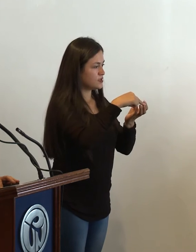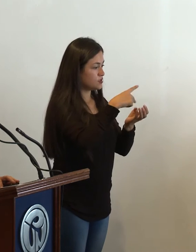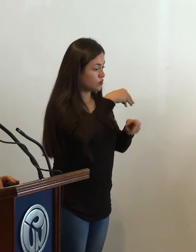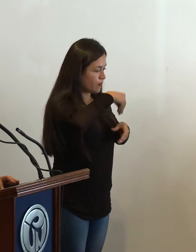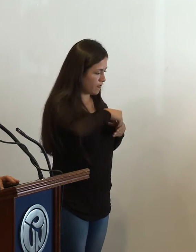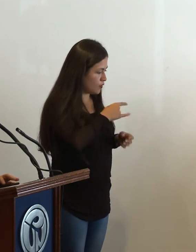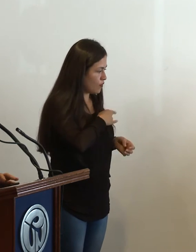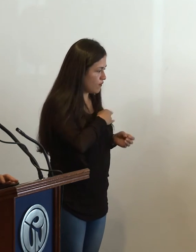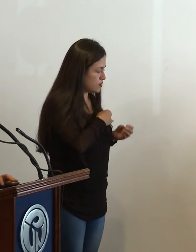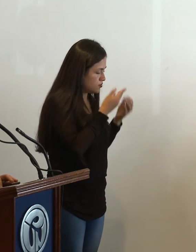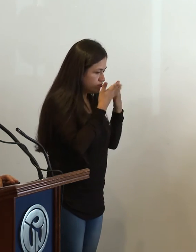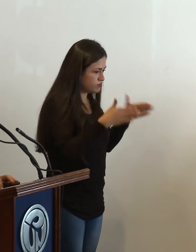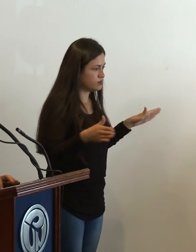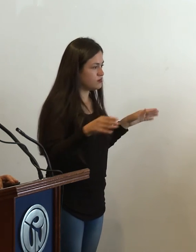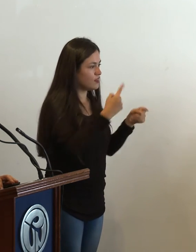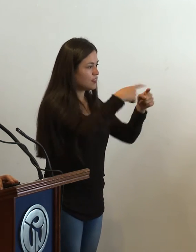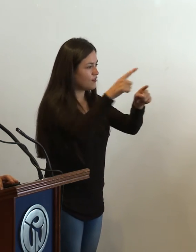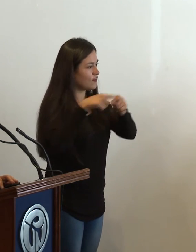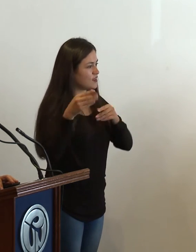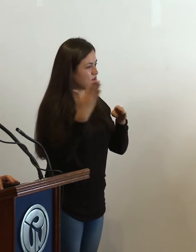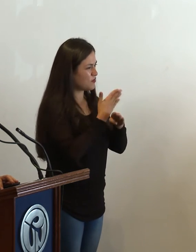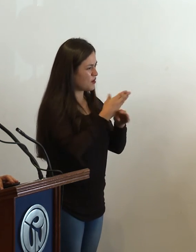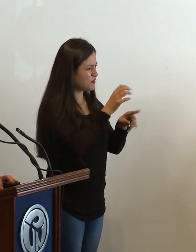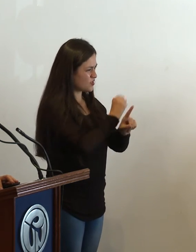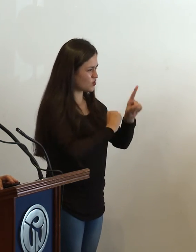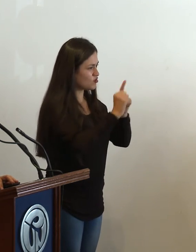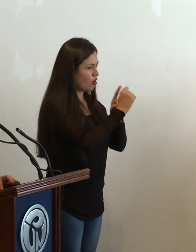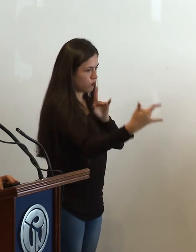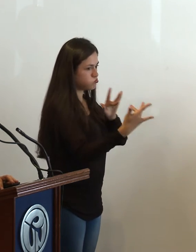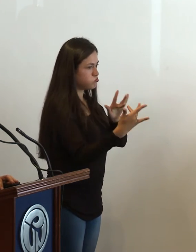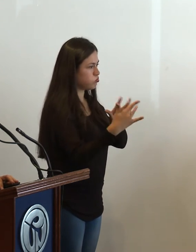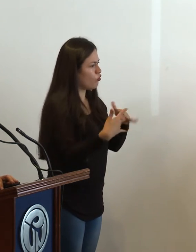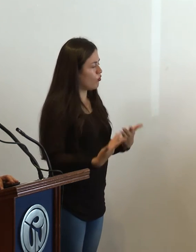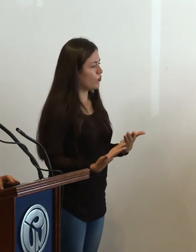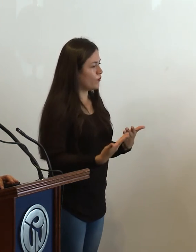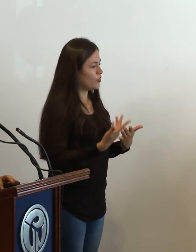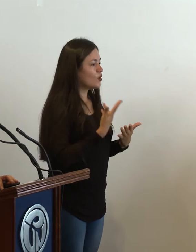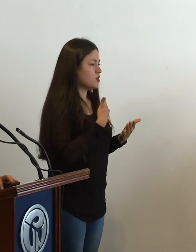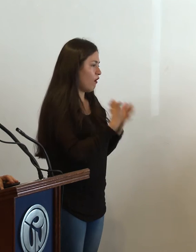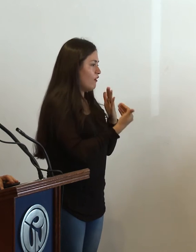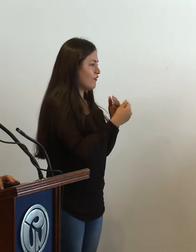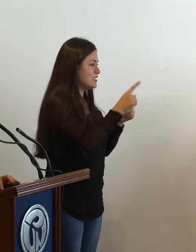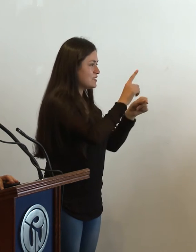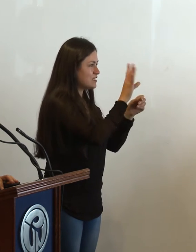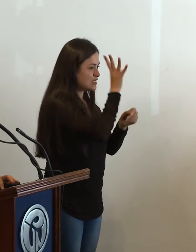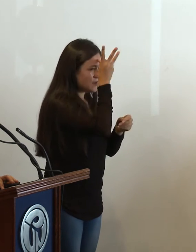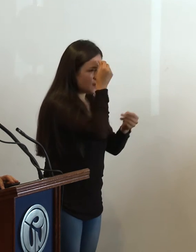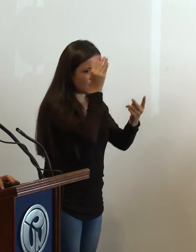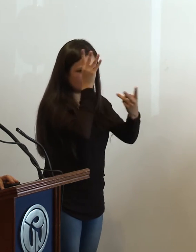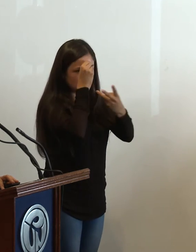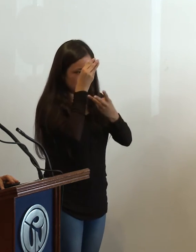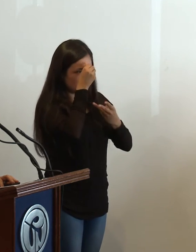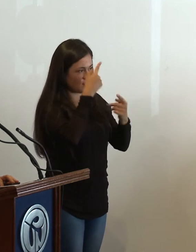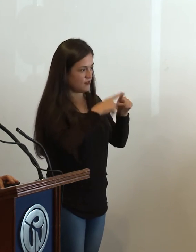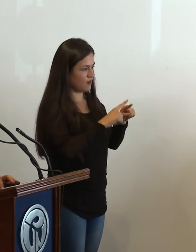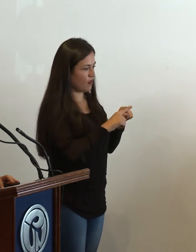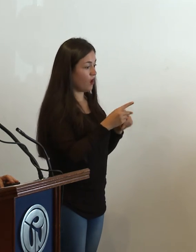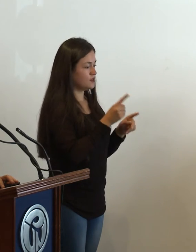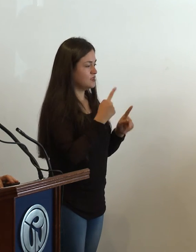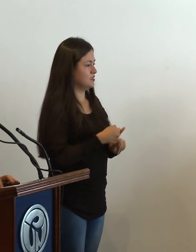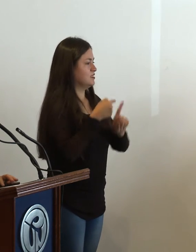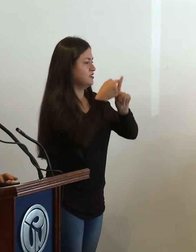la universidad sea pertinente para los problemas sociales, pues llevó a que se juntaran esas diferentes disciplinas. Y yo creo que ahí hay un